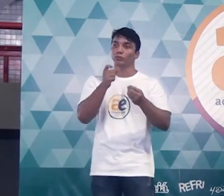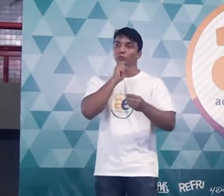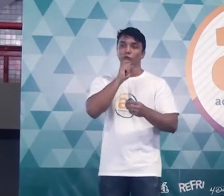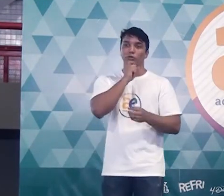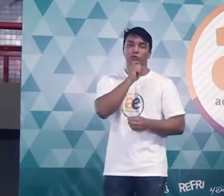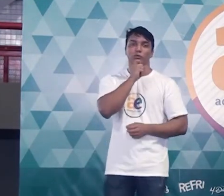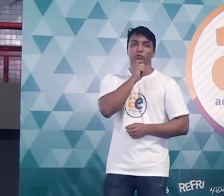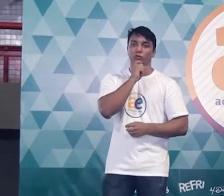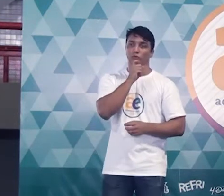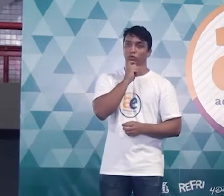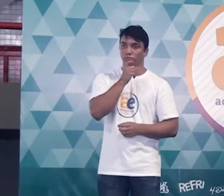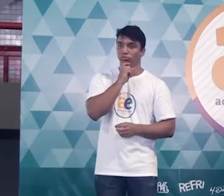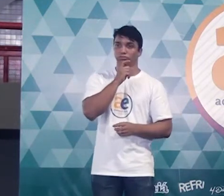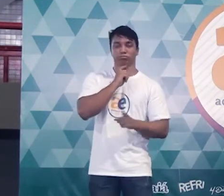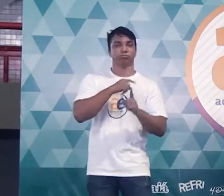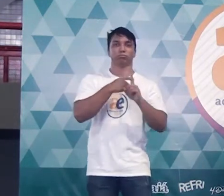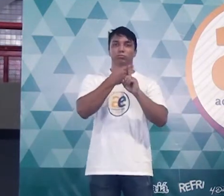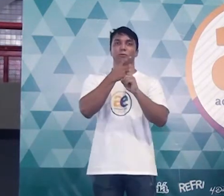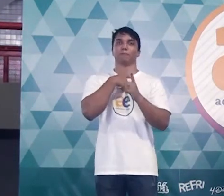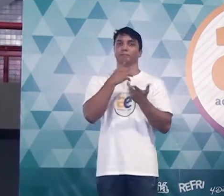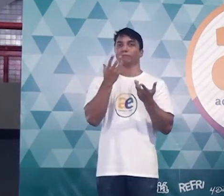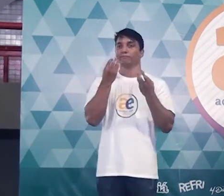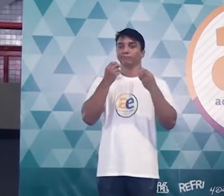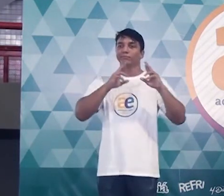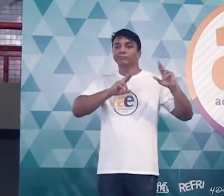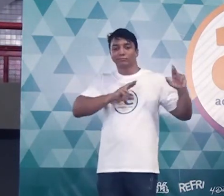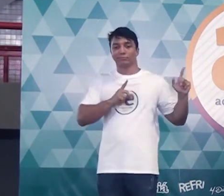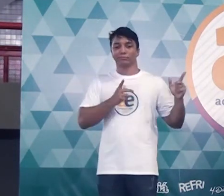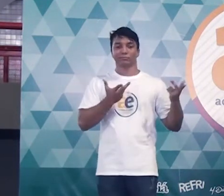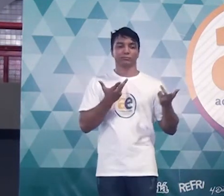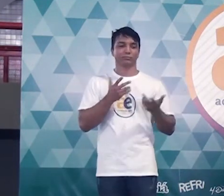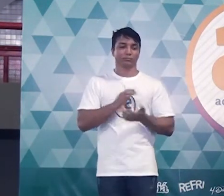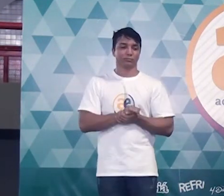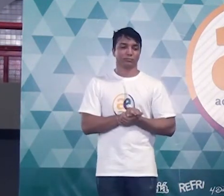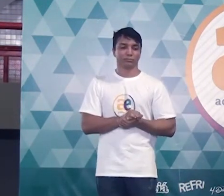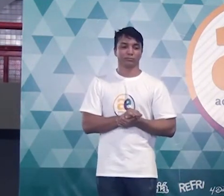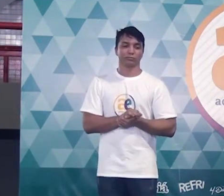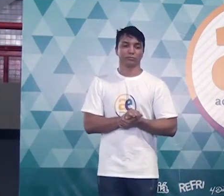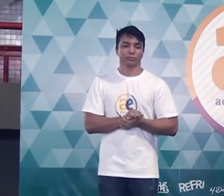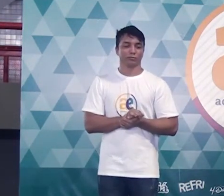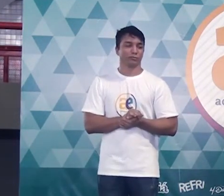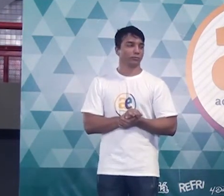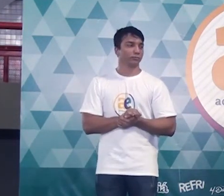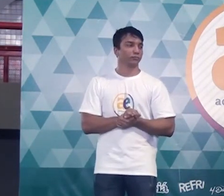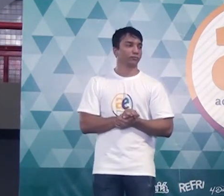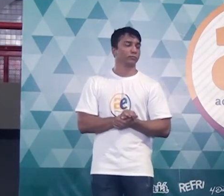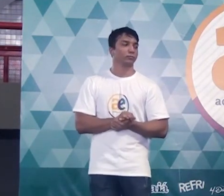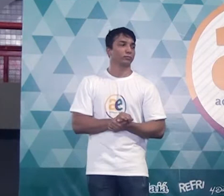gosto de dormir. Mas cada um tem situações diferentes, porque nós somos diferentes.